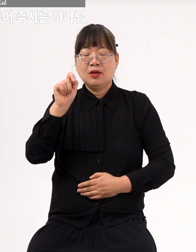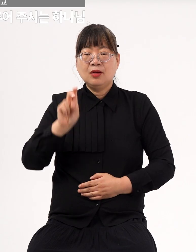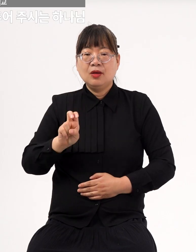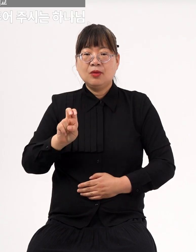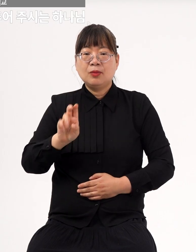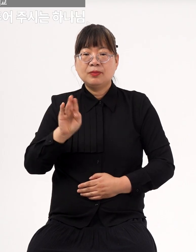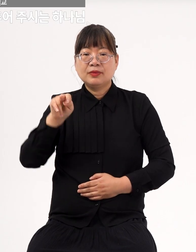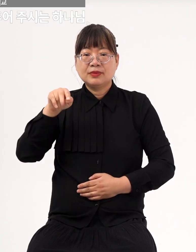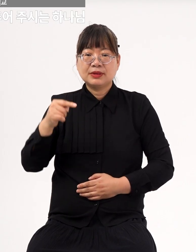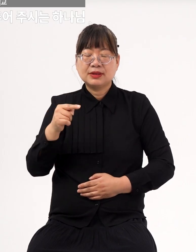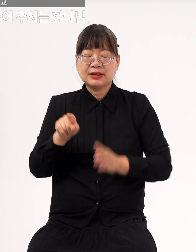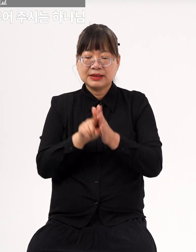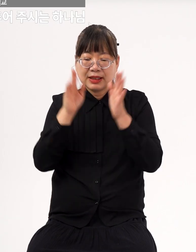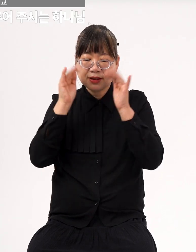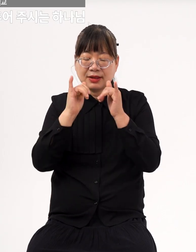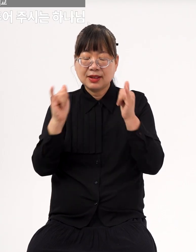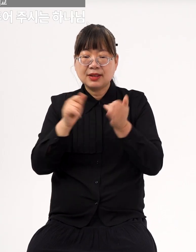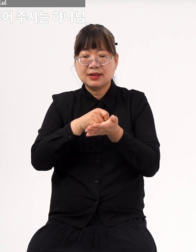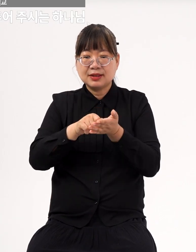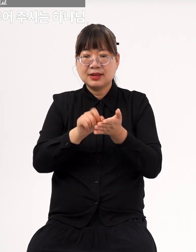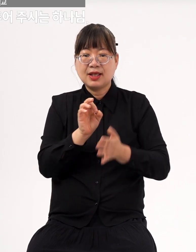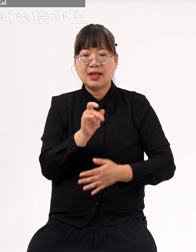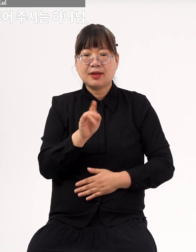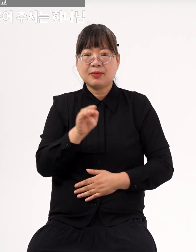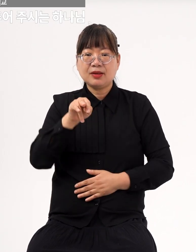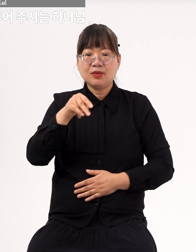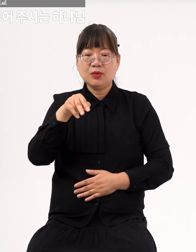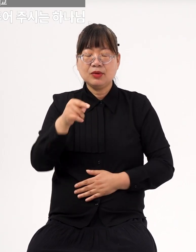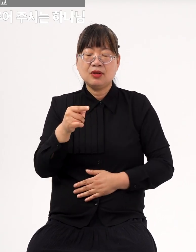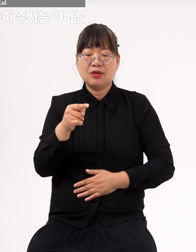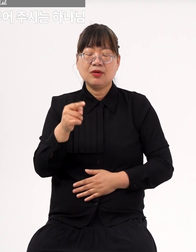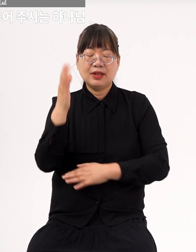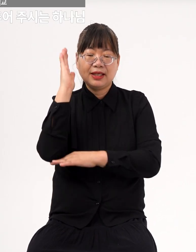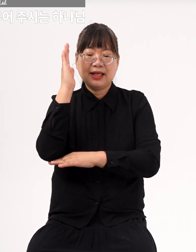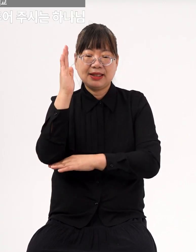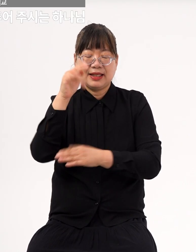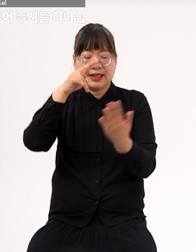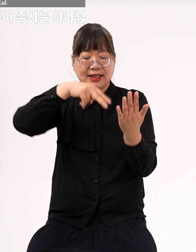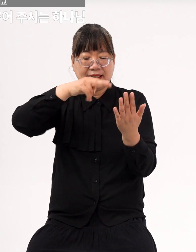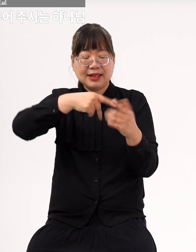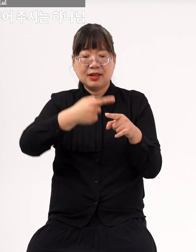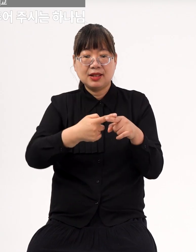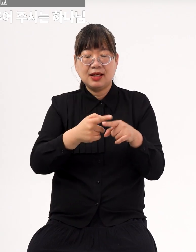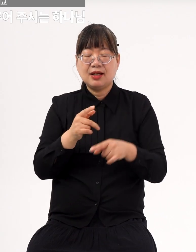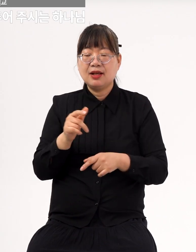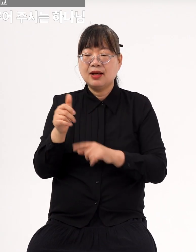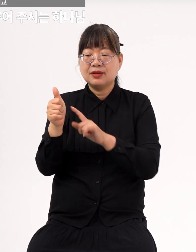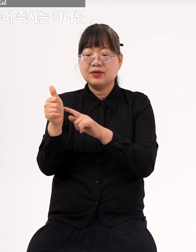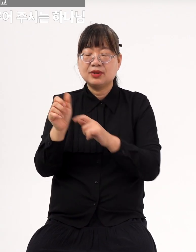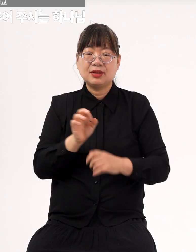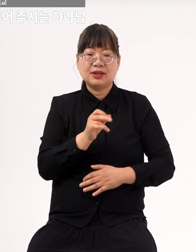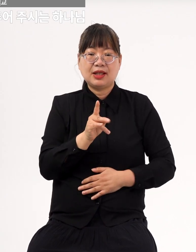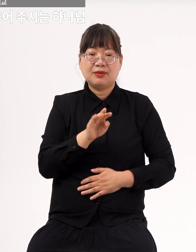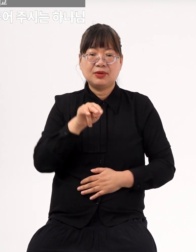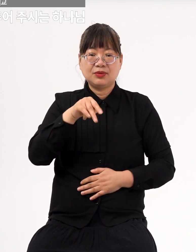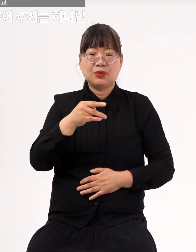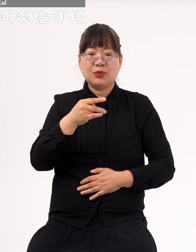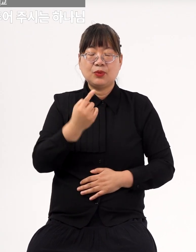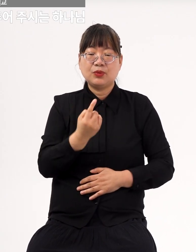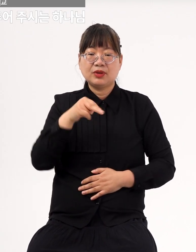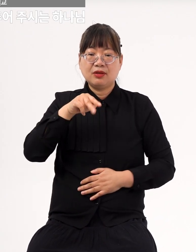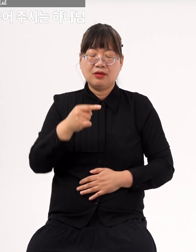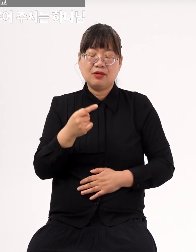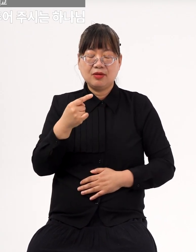곰비스라는 신약학자가 쓴 에베소서 강해를 쭉 읽다가 그분이 에베소서를 어느 관점에서